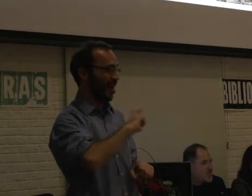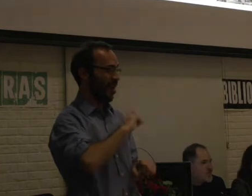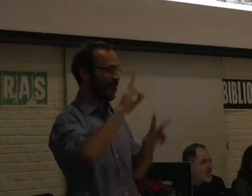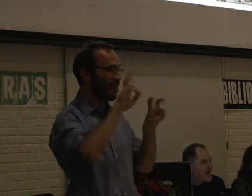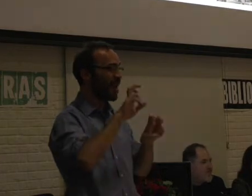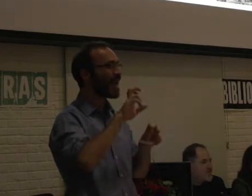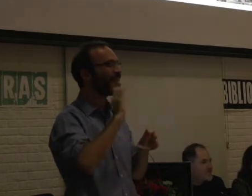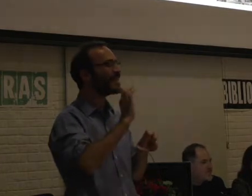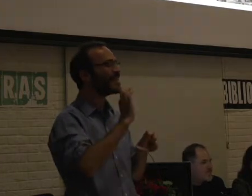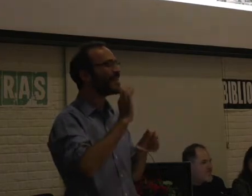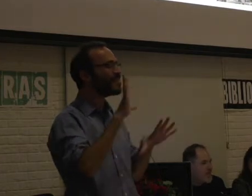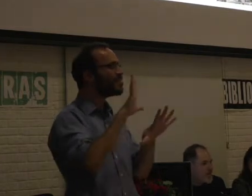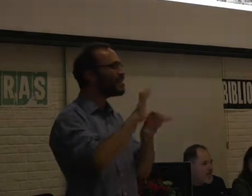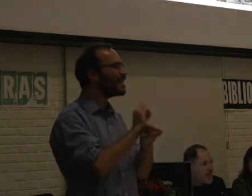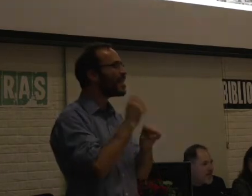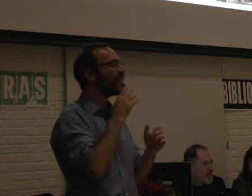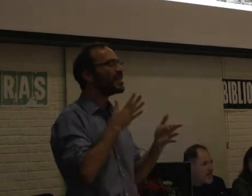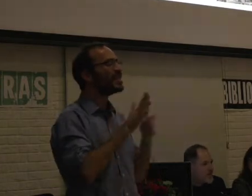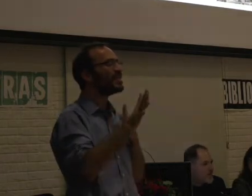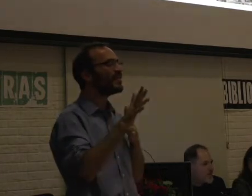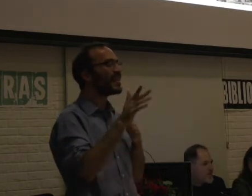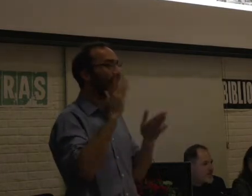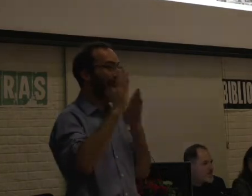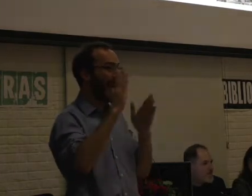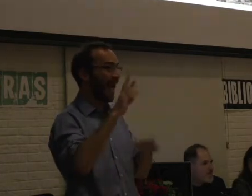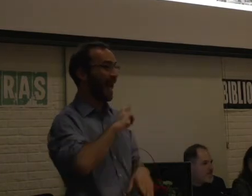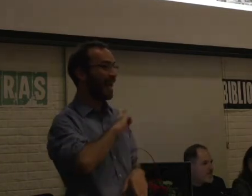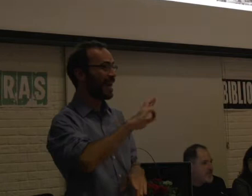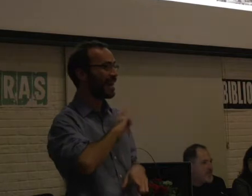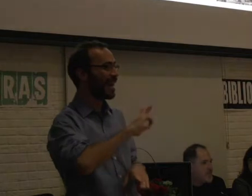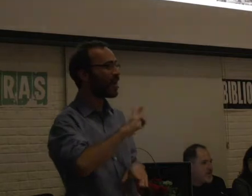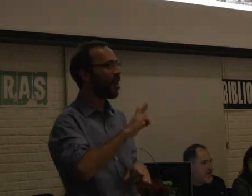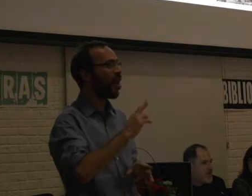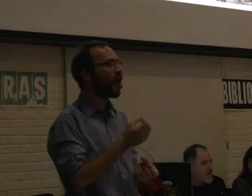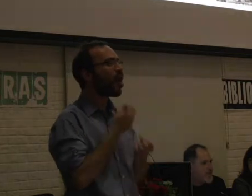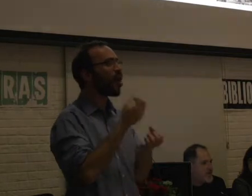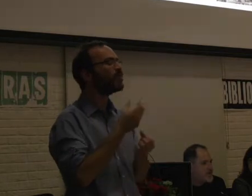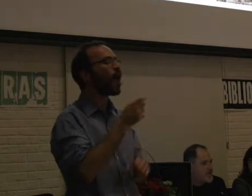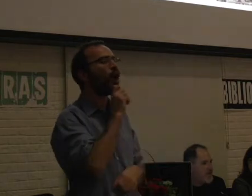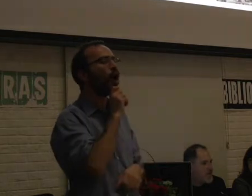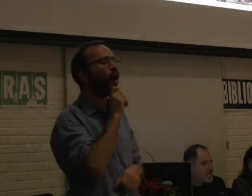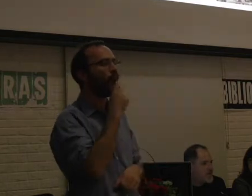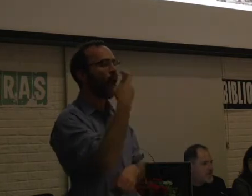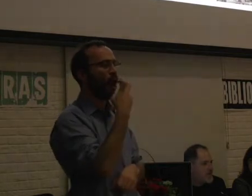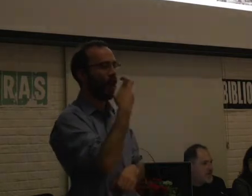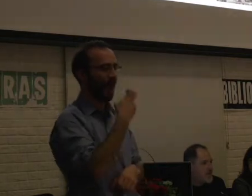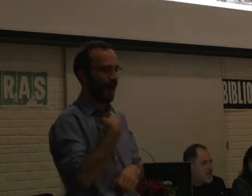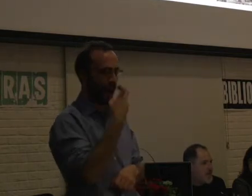son aquellas que en el pasado eran transmitidas de forma oral de maestro a discípulo. Y había